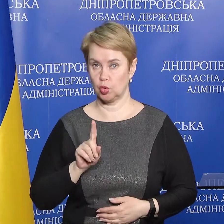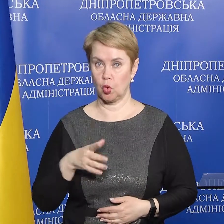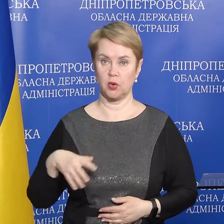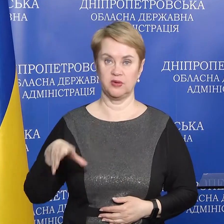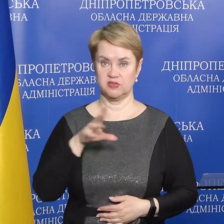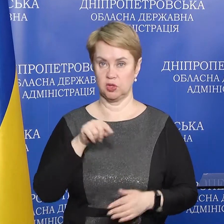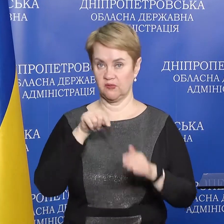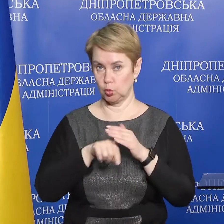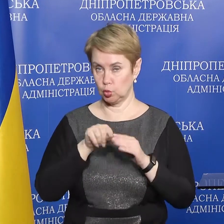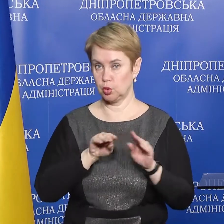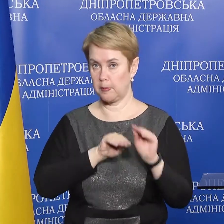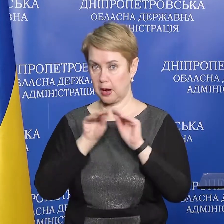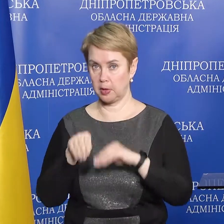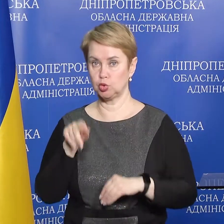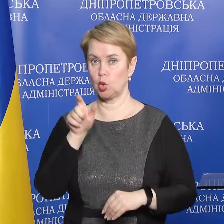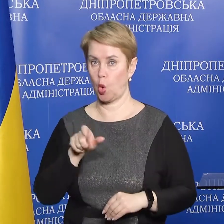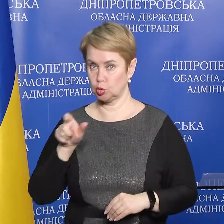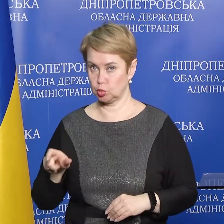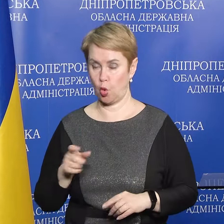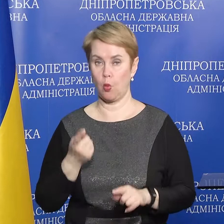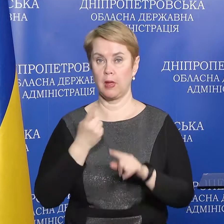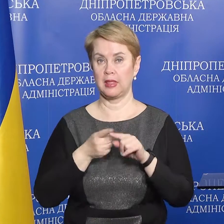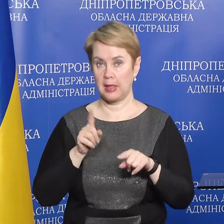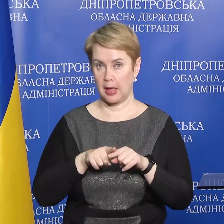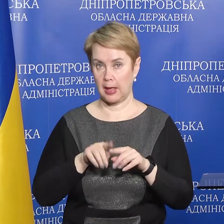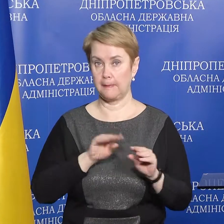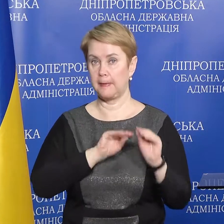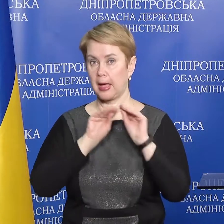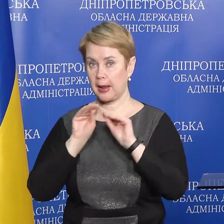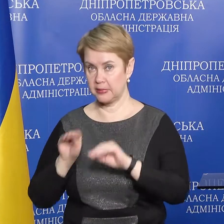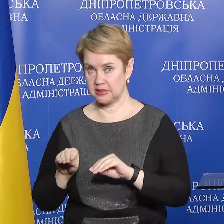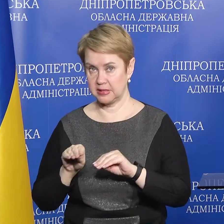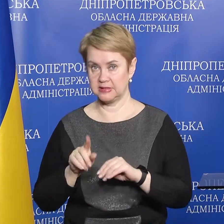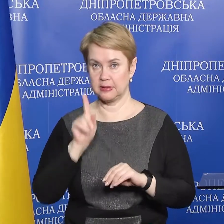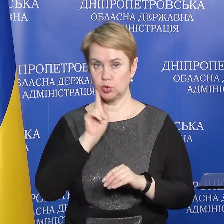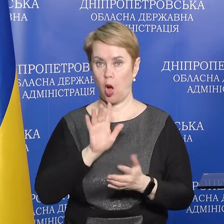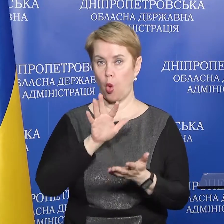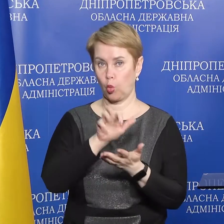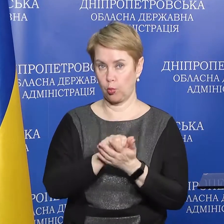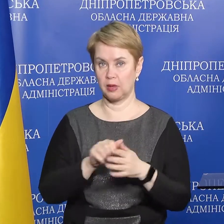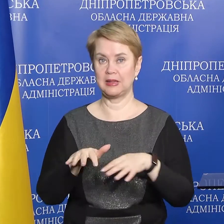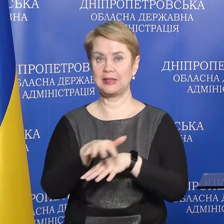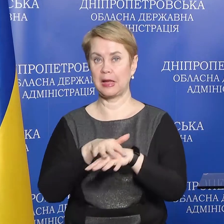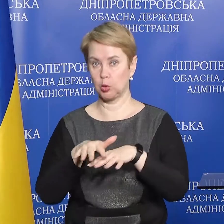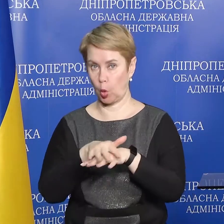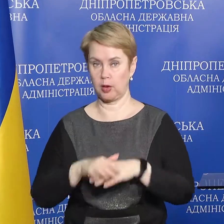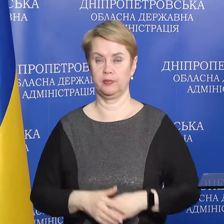всі внутрішньо переміщені особи, які перемістилися із тимчасово окупованої